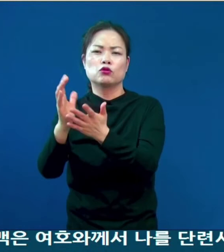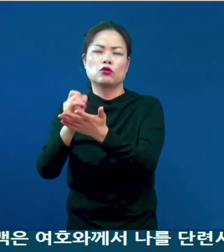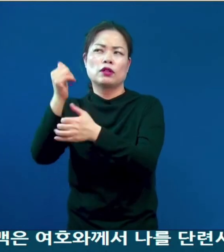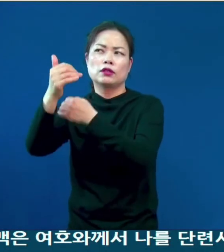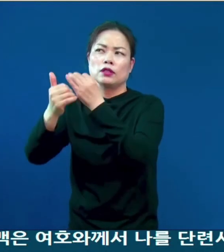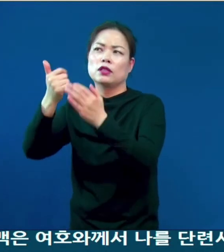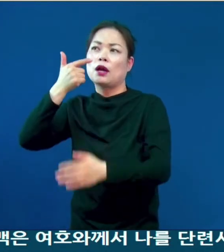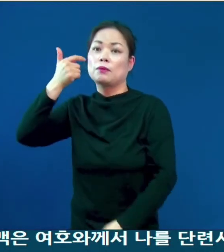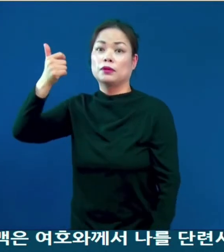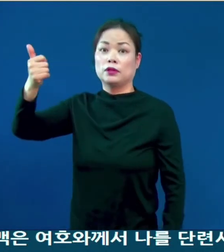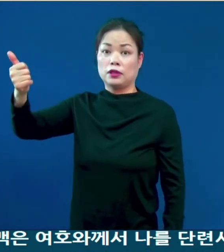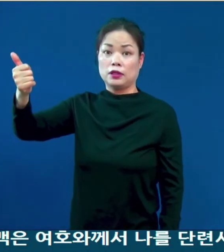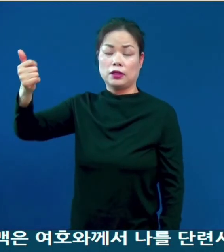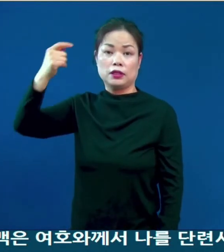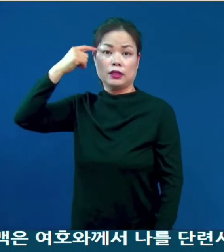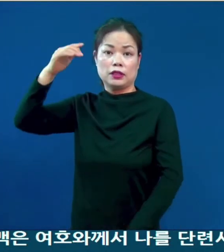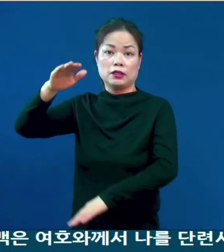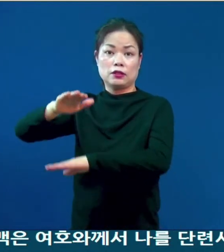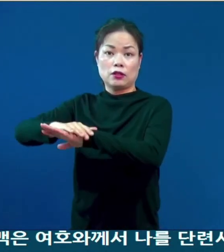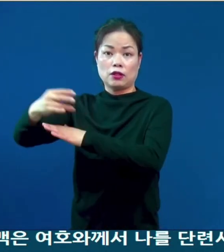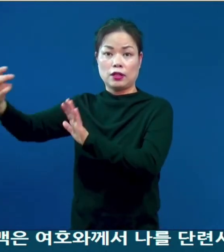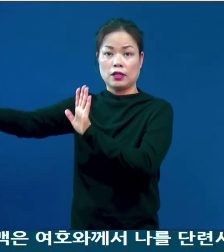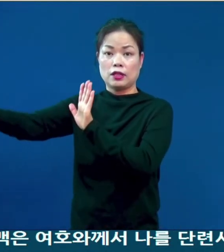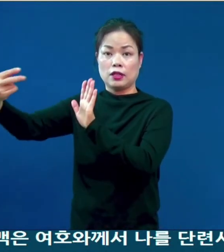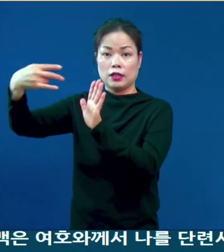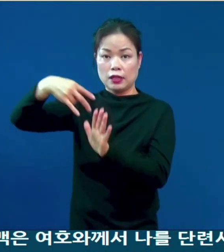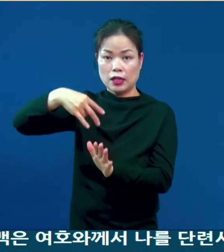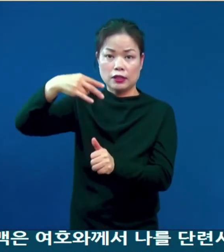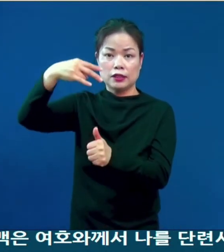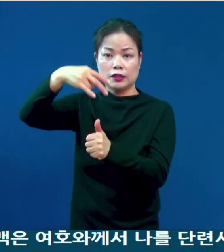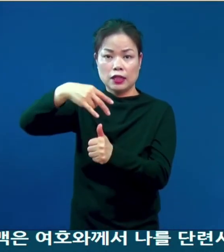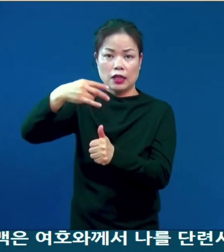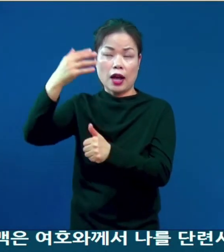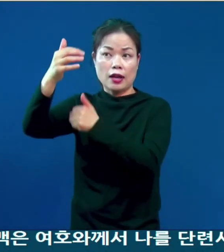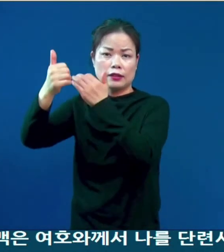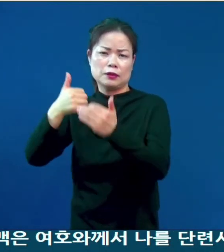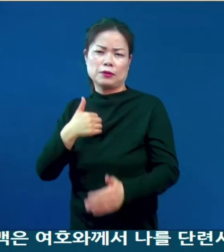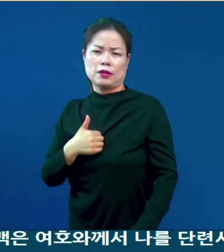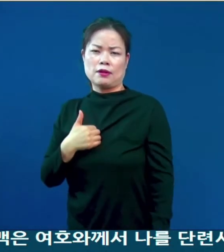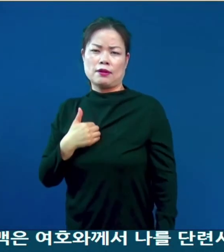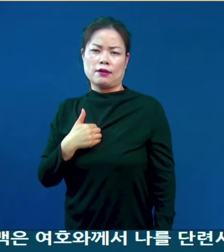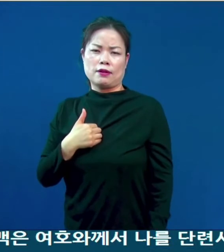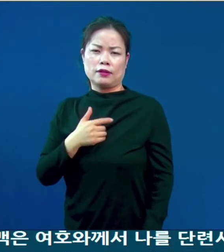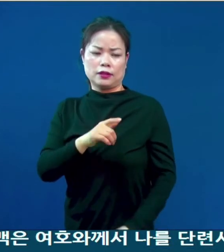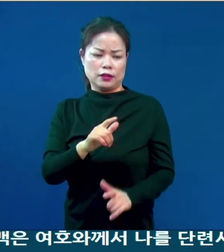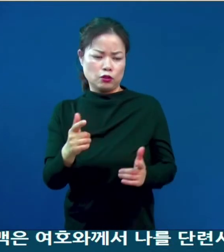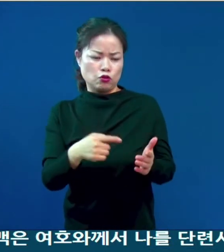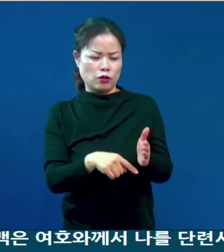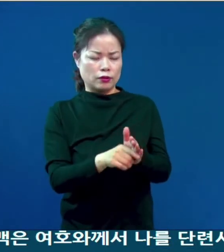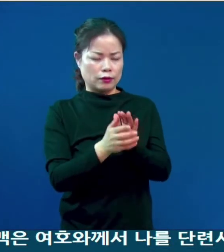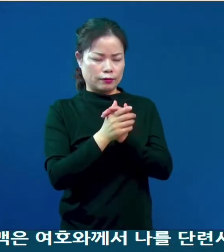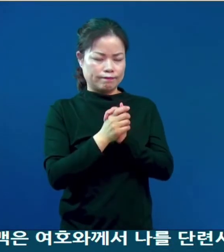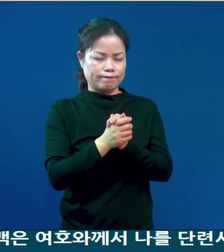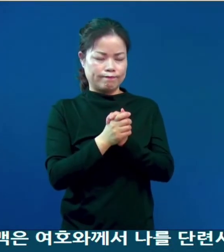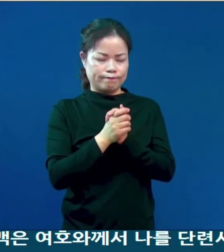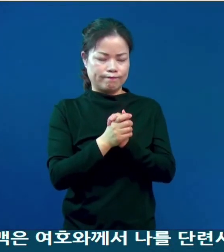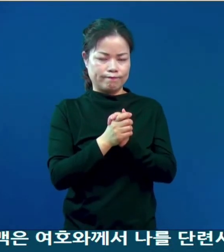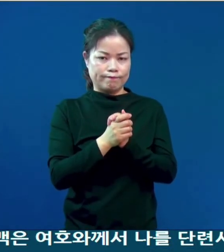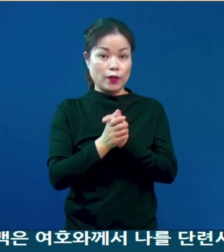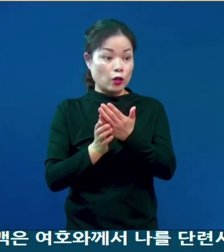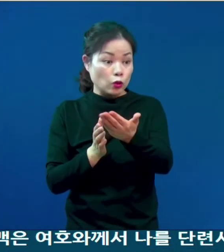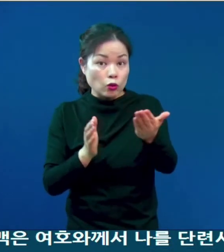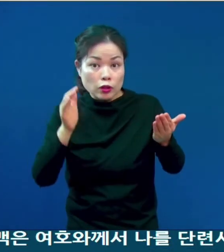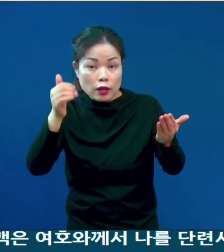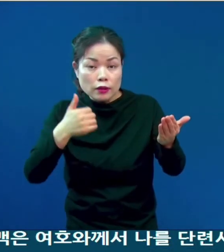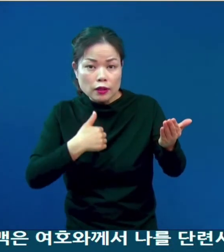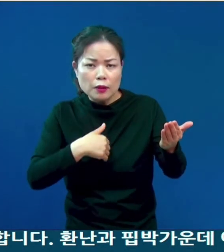영광의 아버지께서 지혜와 계시의 영을 주사 하나님을 알게 하시고 그들을 위해서 기도하는 것입니다. 너희들이